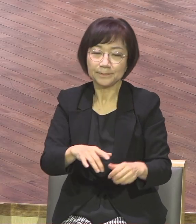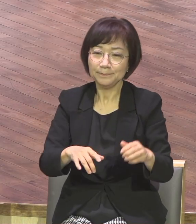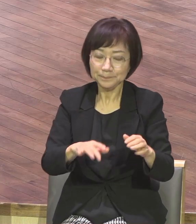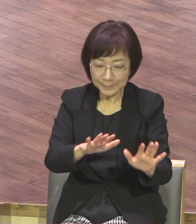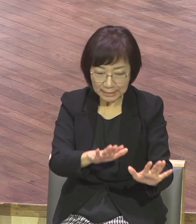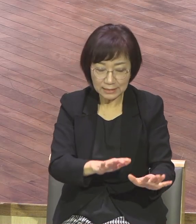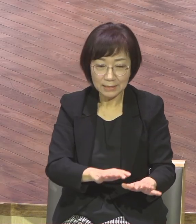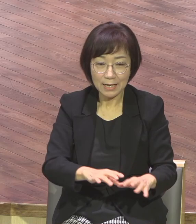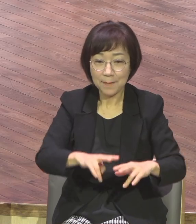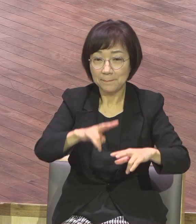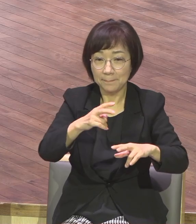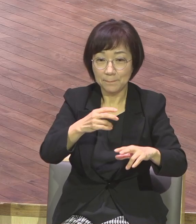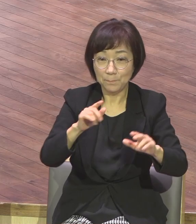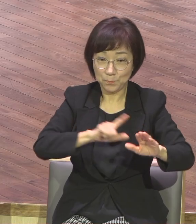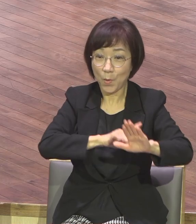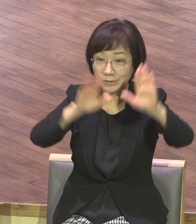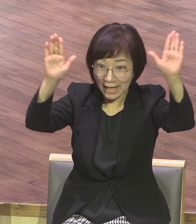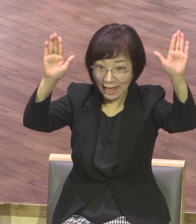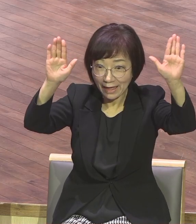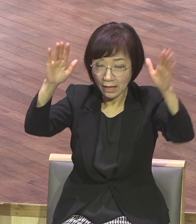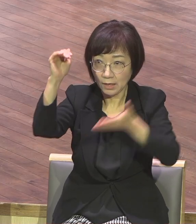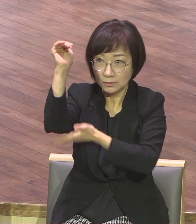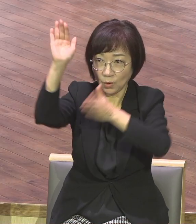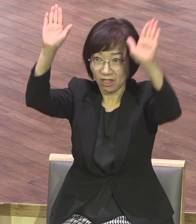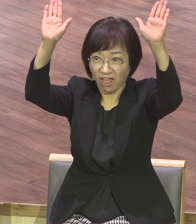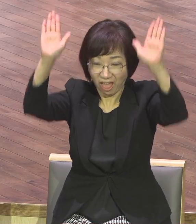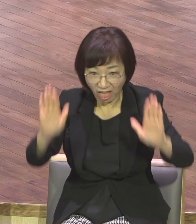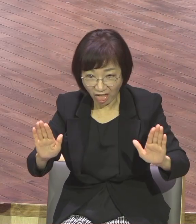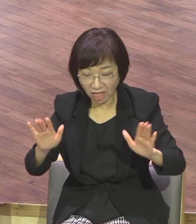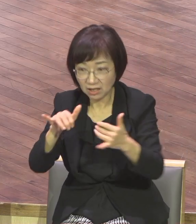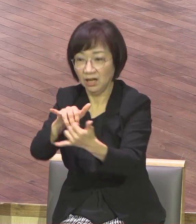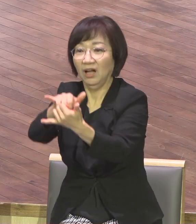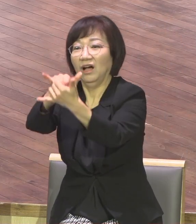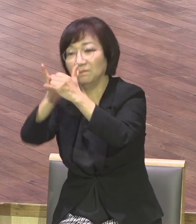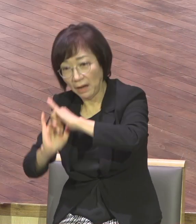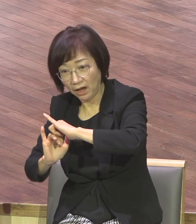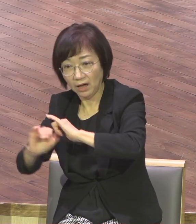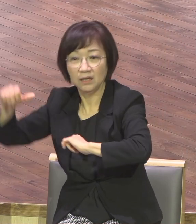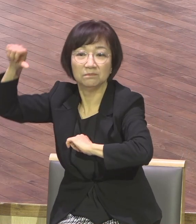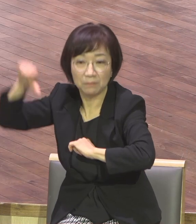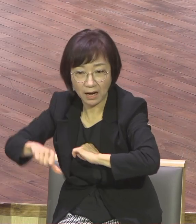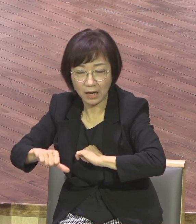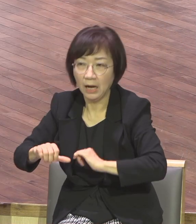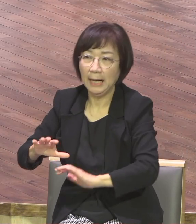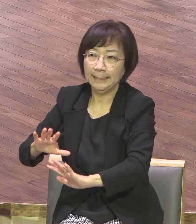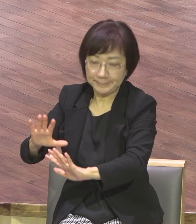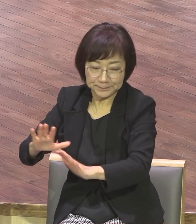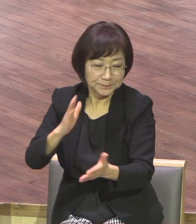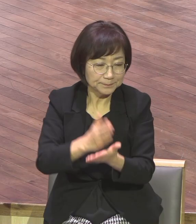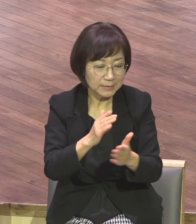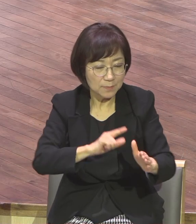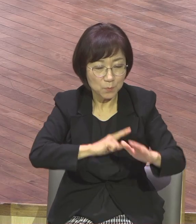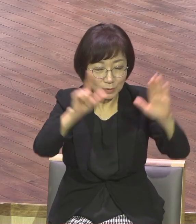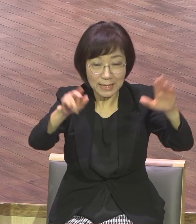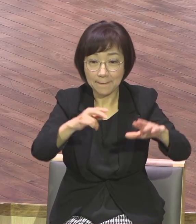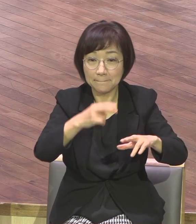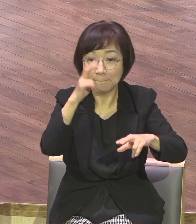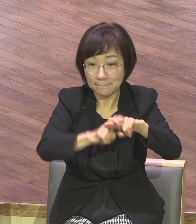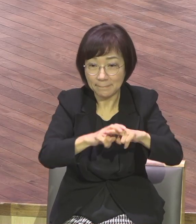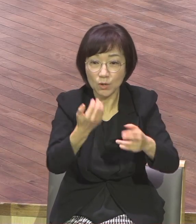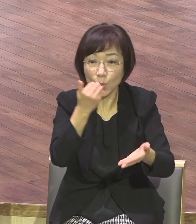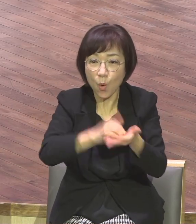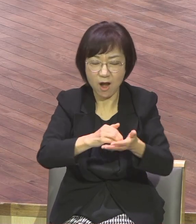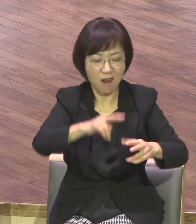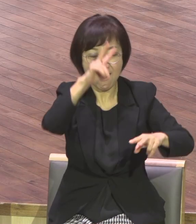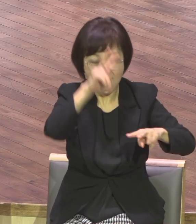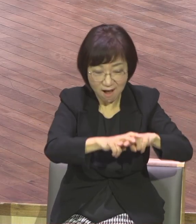후리 이게 안 되겠다. 모세 손대로 왔다 우리 망하겠다. 그래가지고 이 모세를 바위에 앉게 만들어 놓고